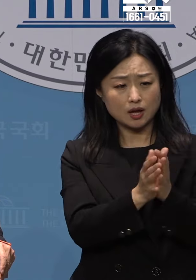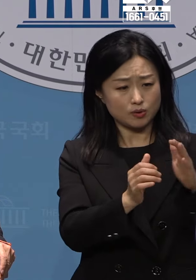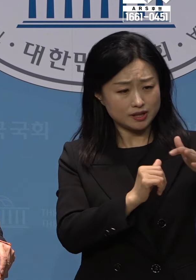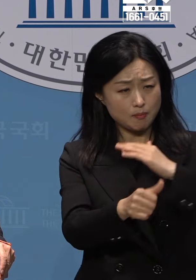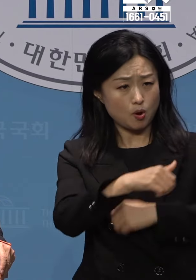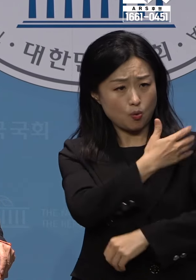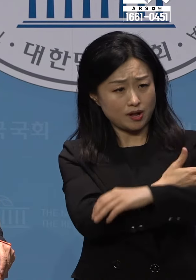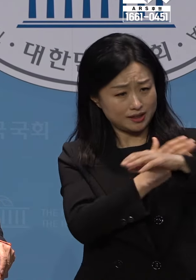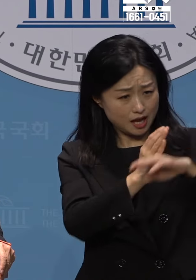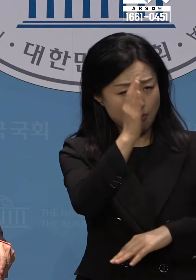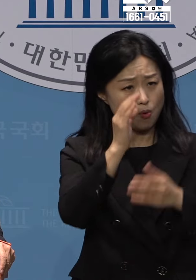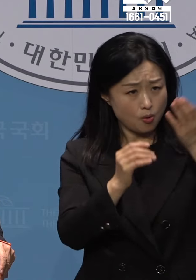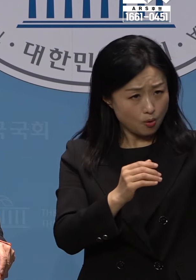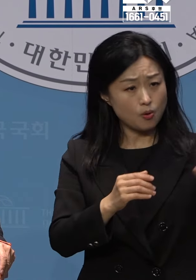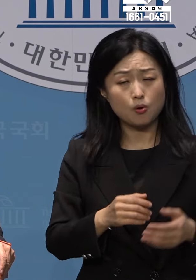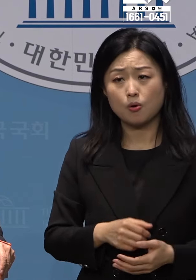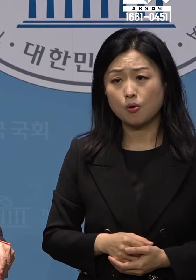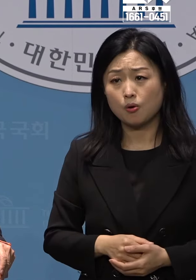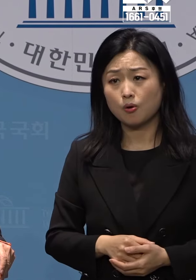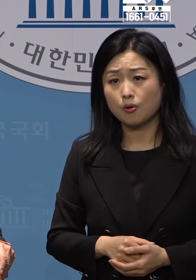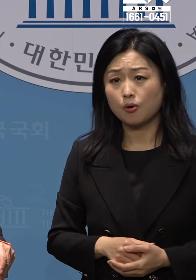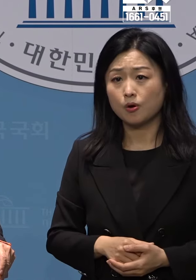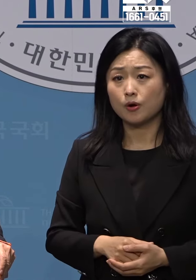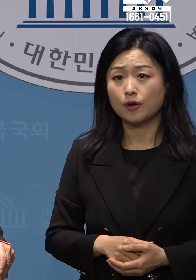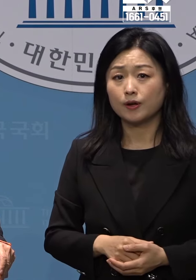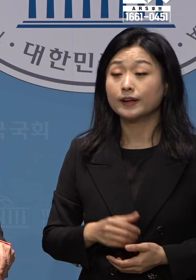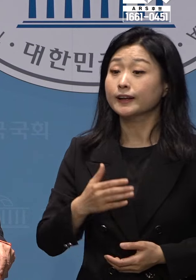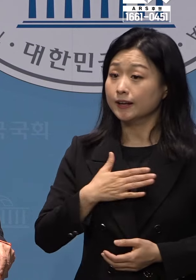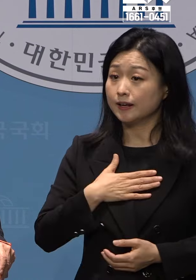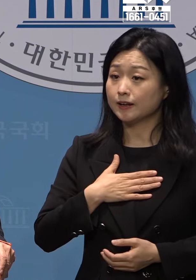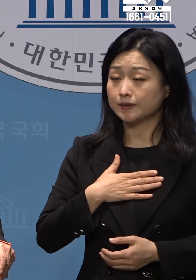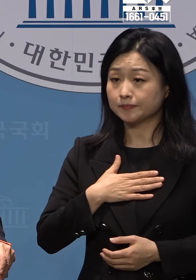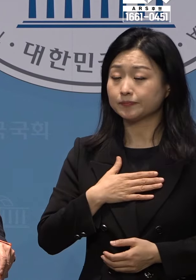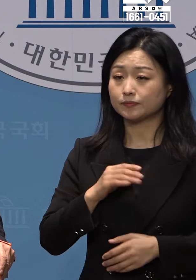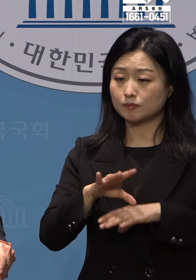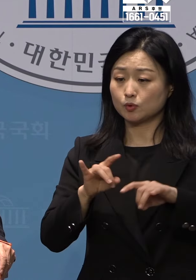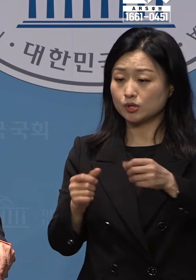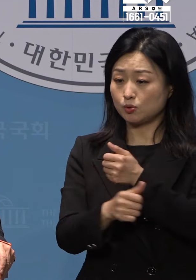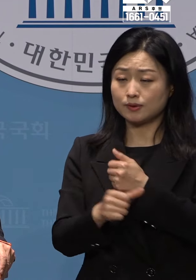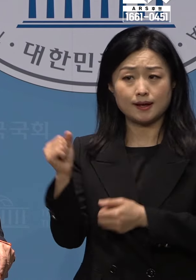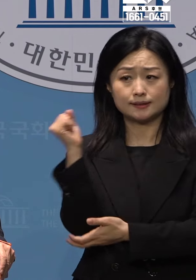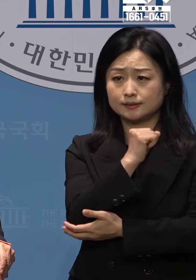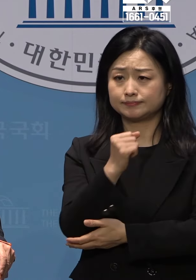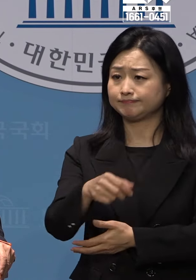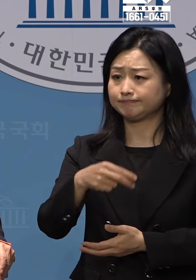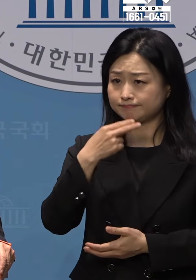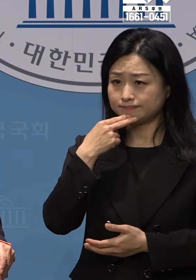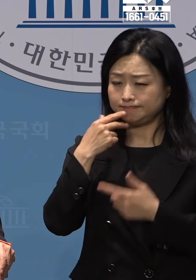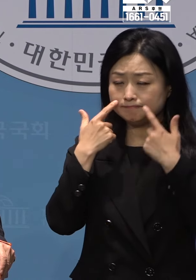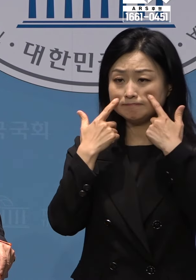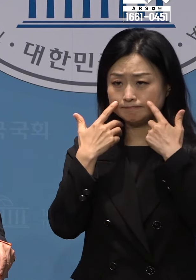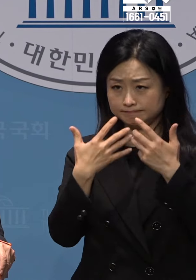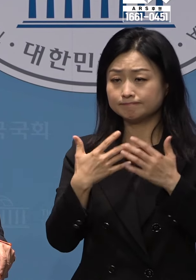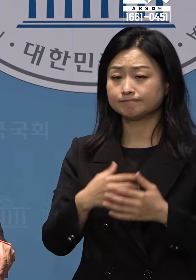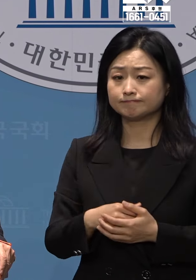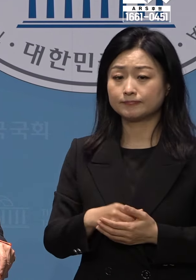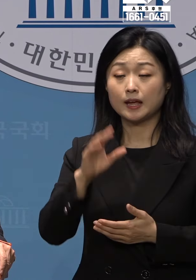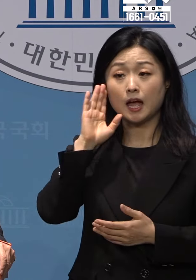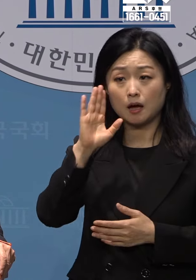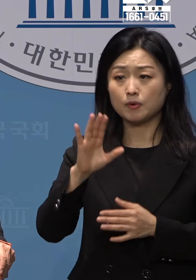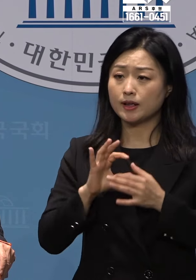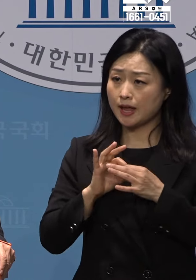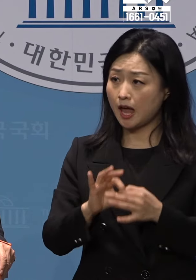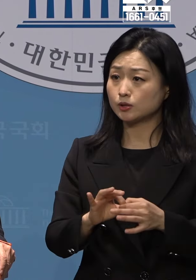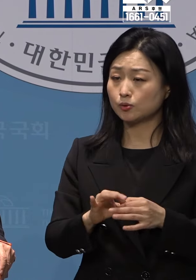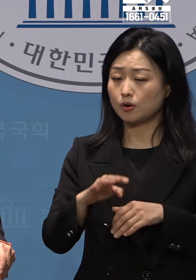원내대표의 권한을 남용하고 있습니다. 저와 과방위는 아무리 흔들어도 흔들리지 않을 것입니다. 앞으로도